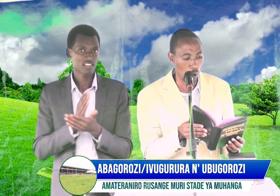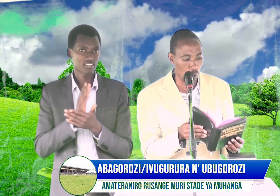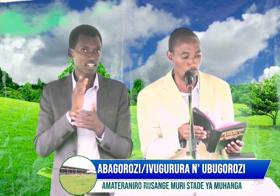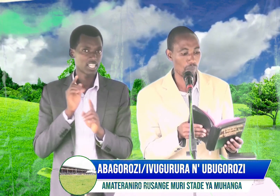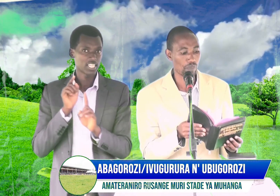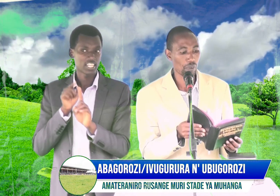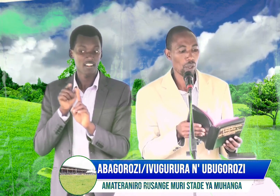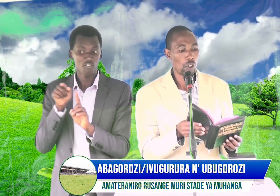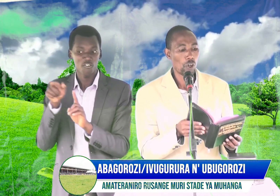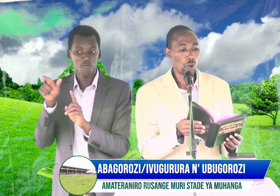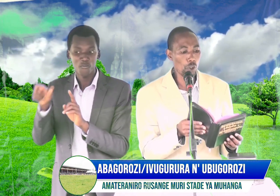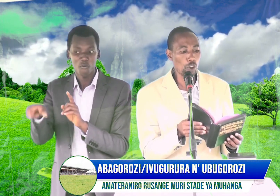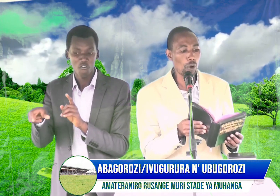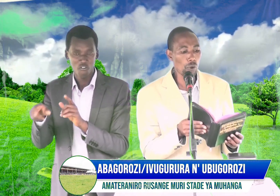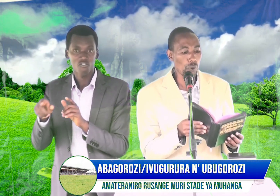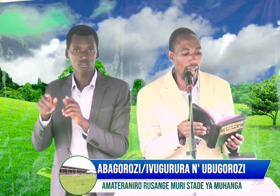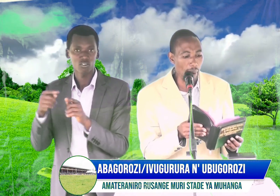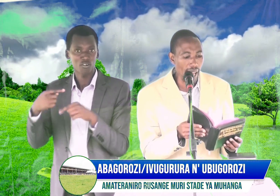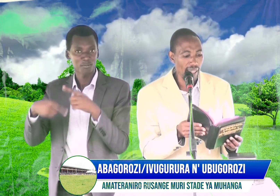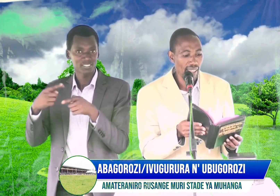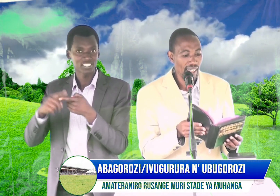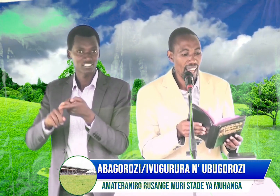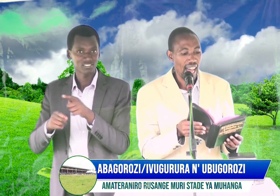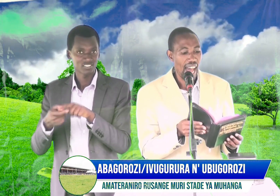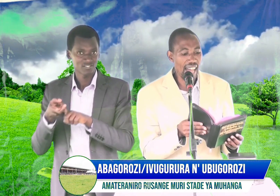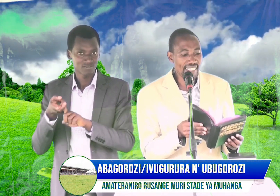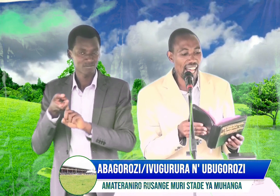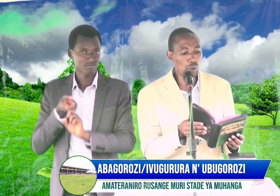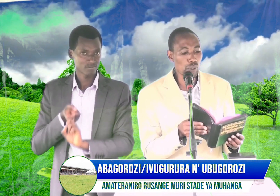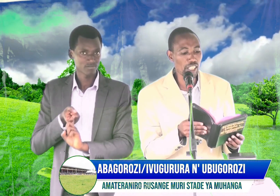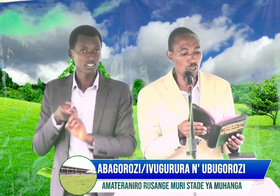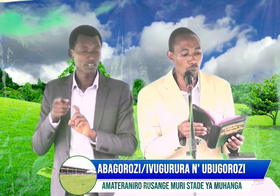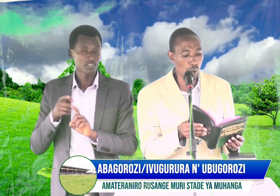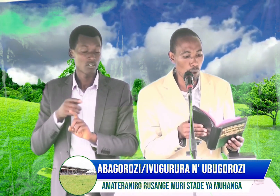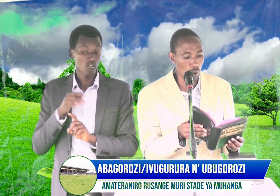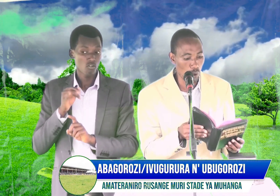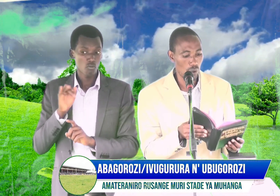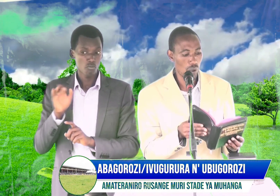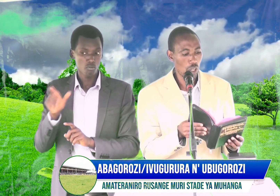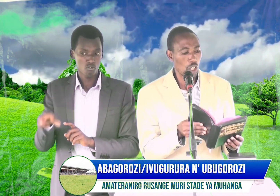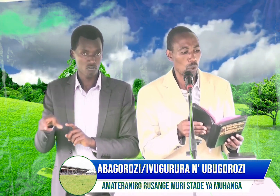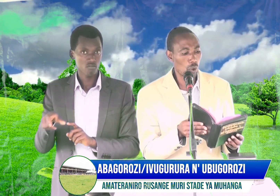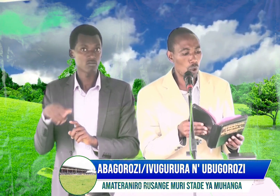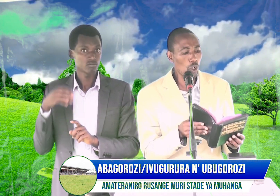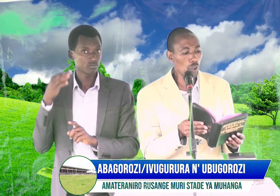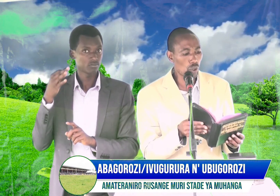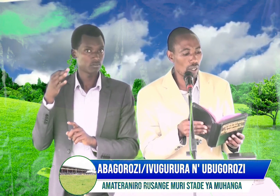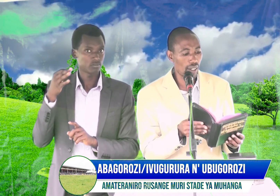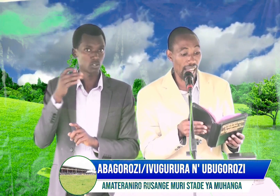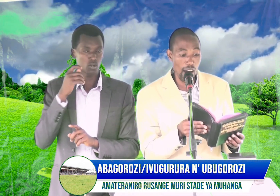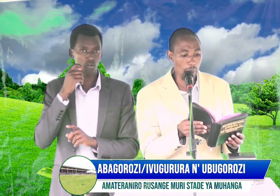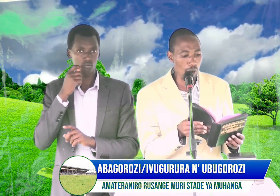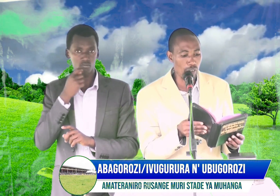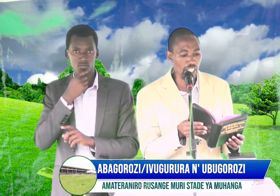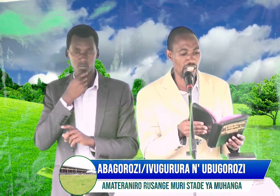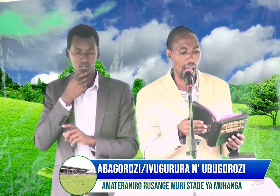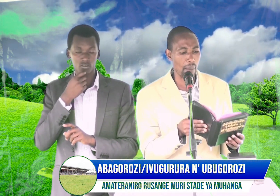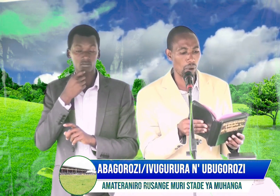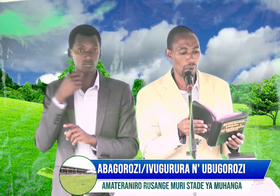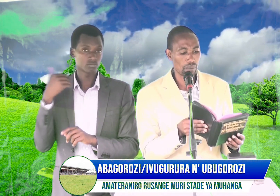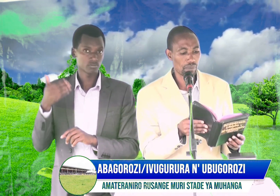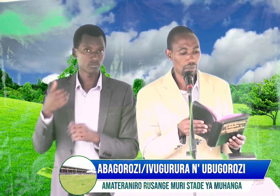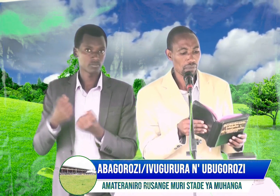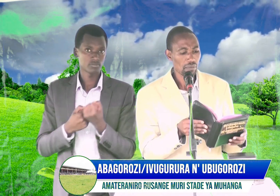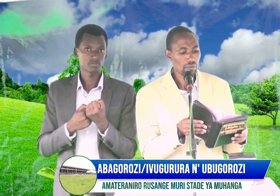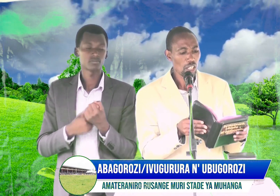wunguke umuntu uyu muntu nawe azakugirira ubuntu gukunda ngaho mwumvira